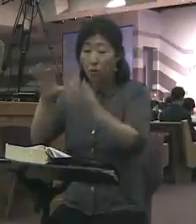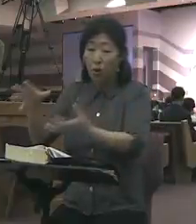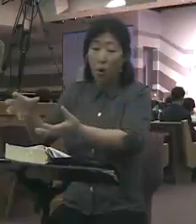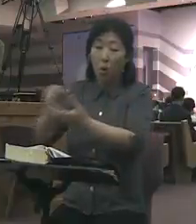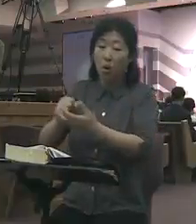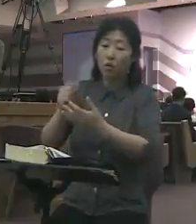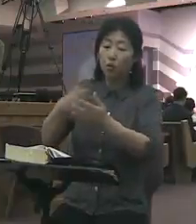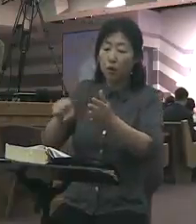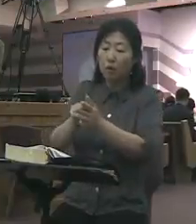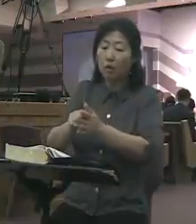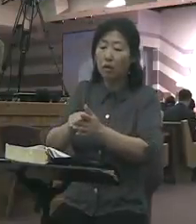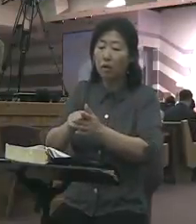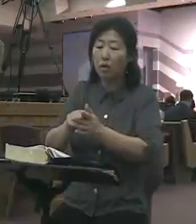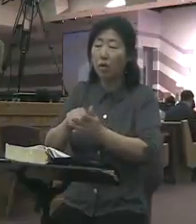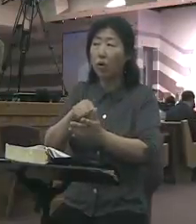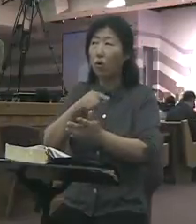모습이 보이고 있습니다.